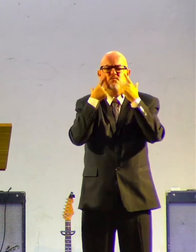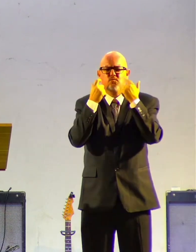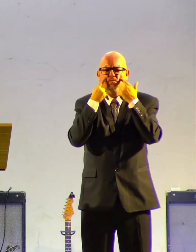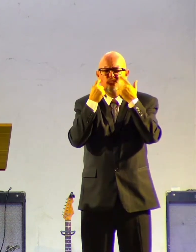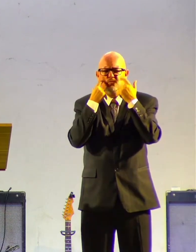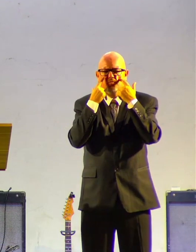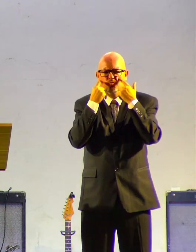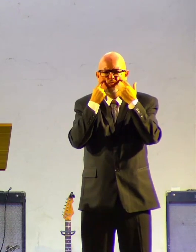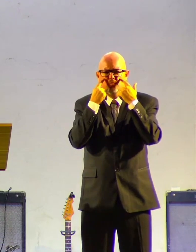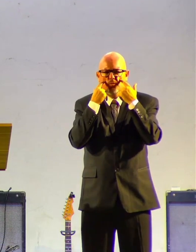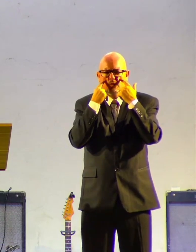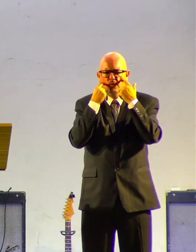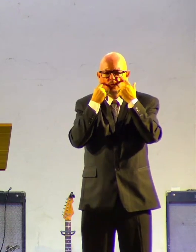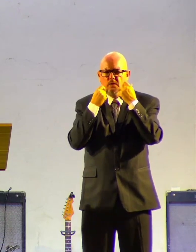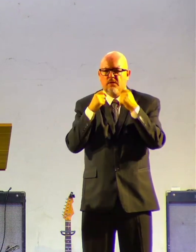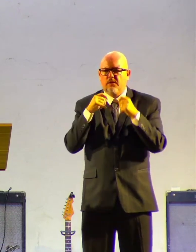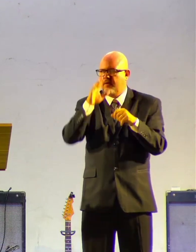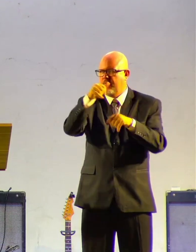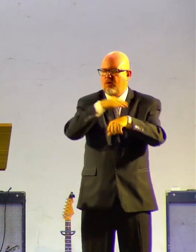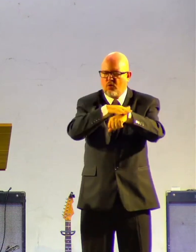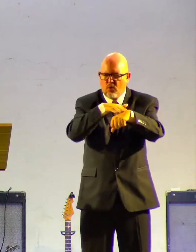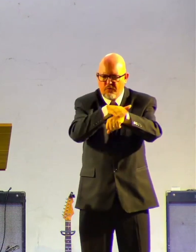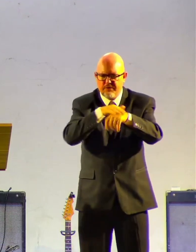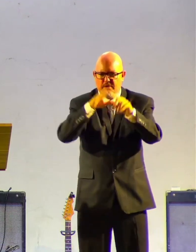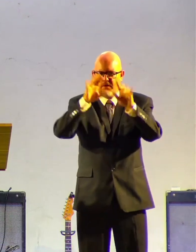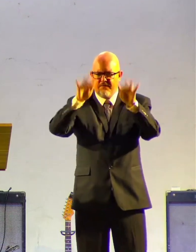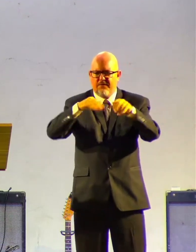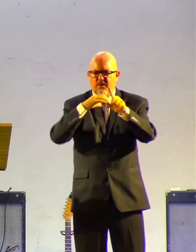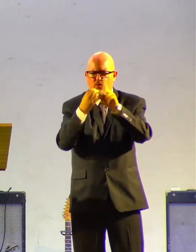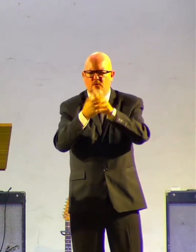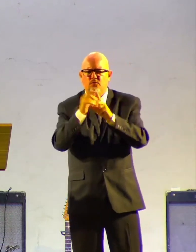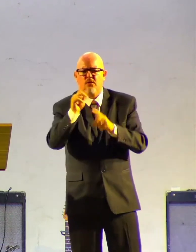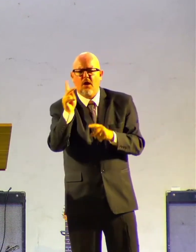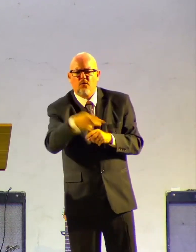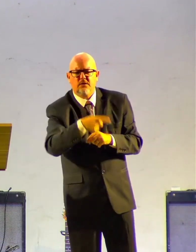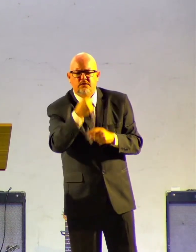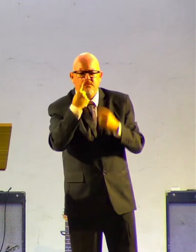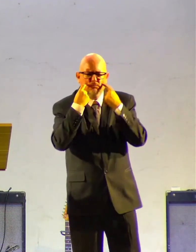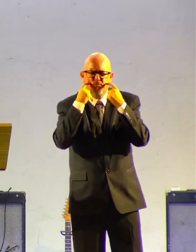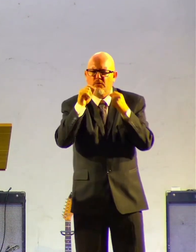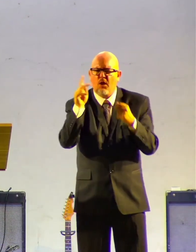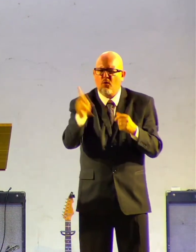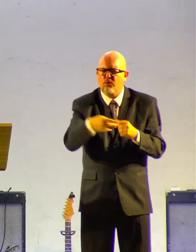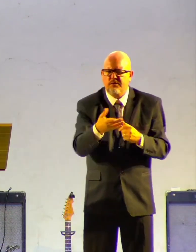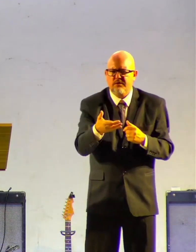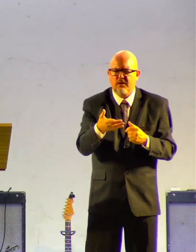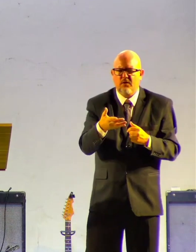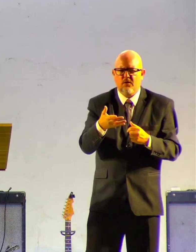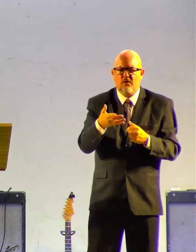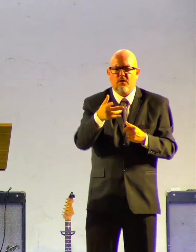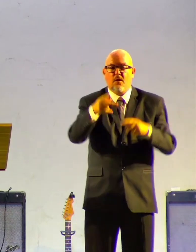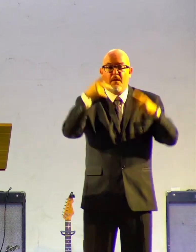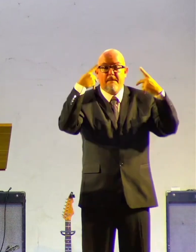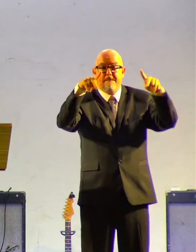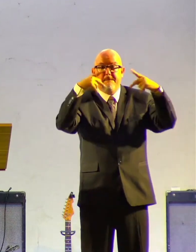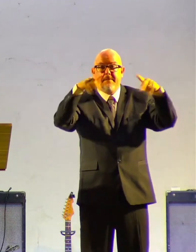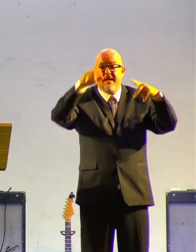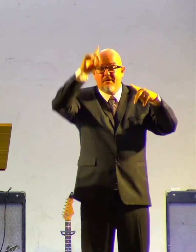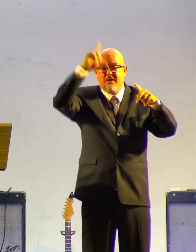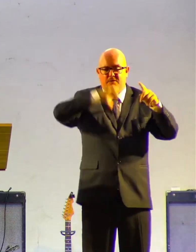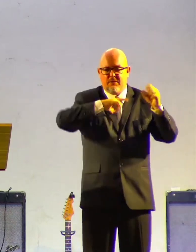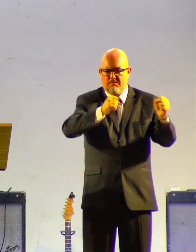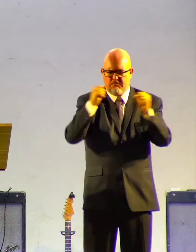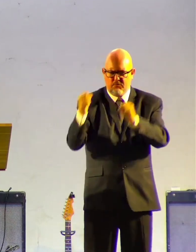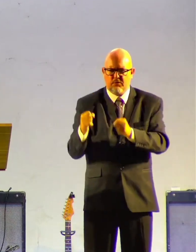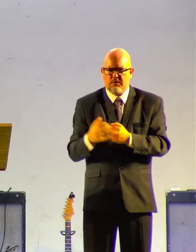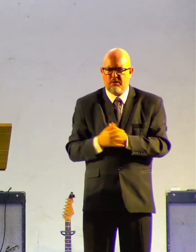chorando. E ele vai conversar com ela depois do culto e diz: o que está acontecendo? Ela disse: o senhor pregou hoje que o seu Deus tem todo o